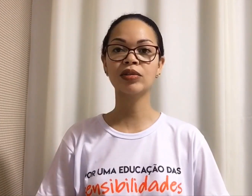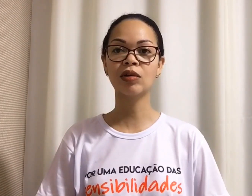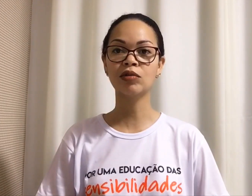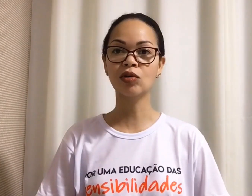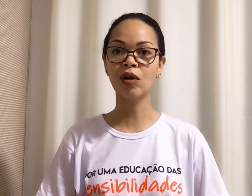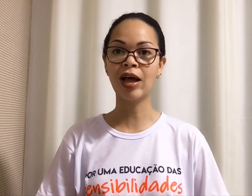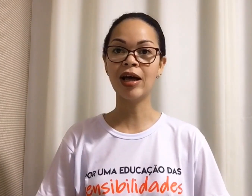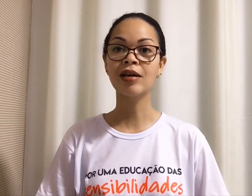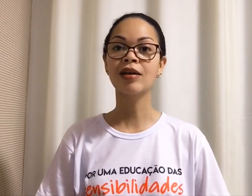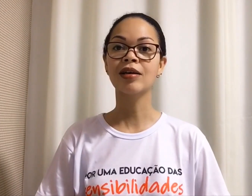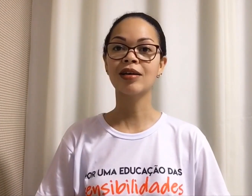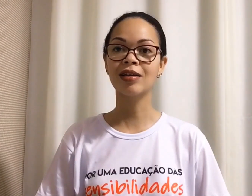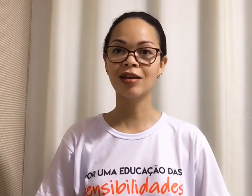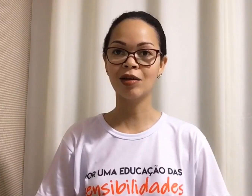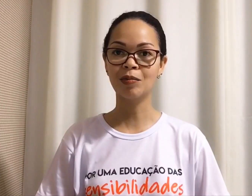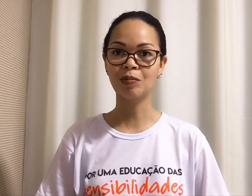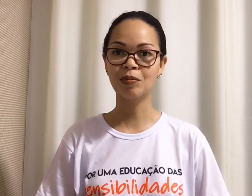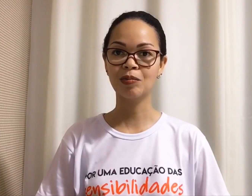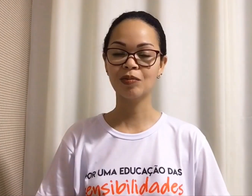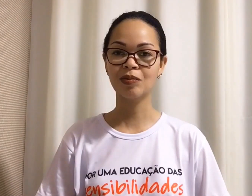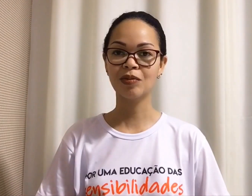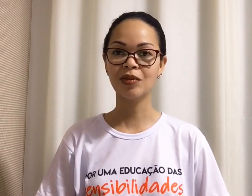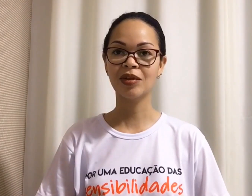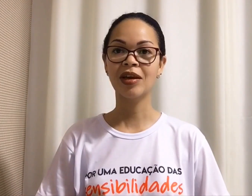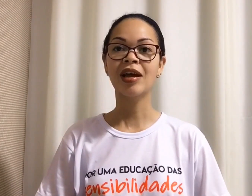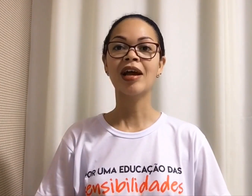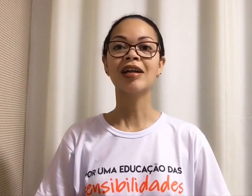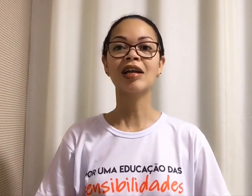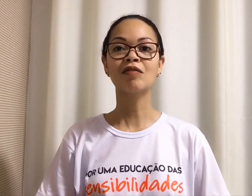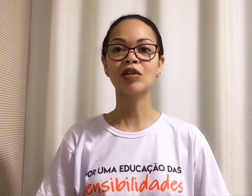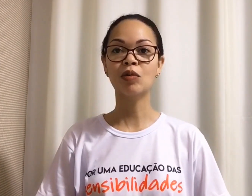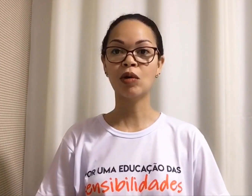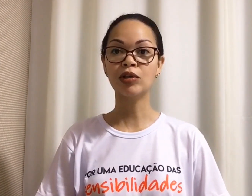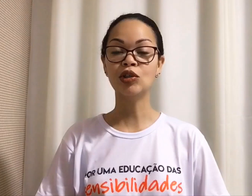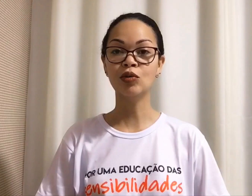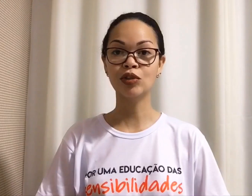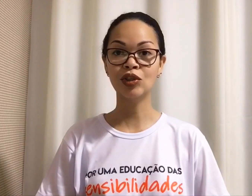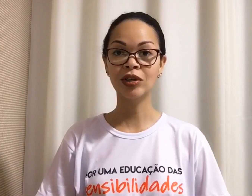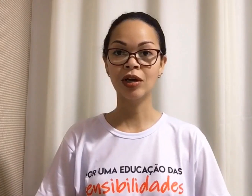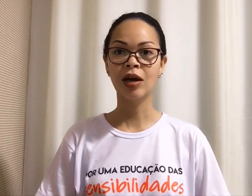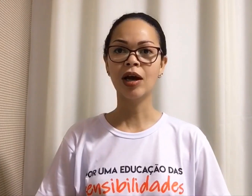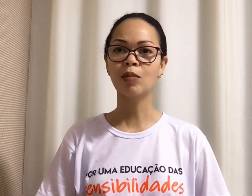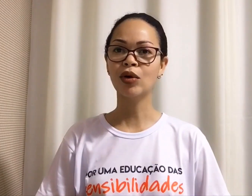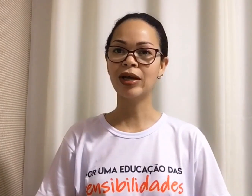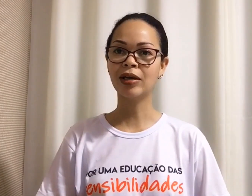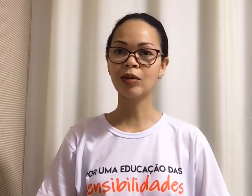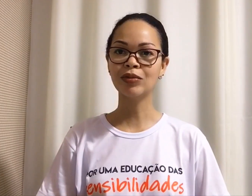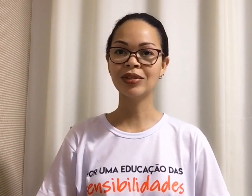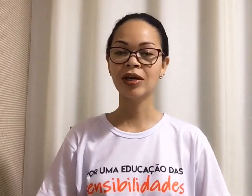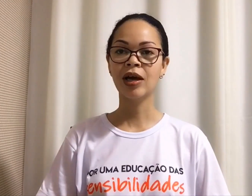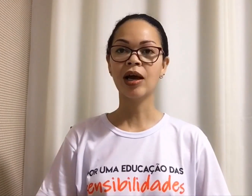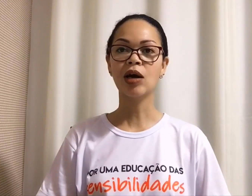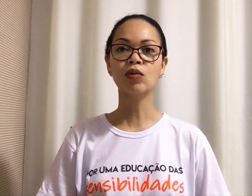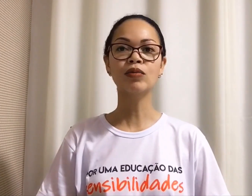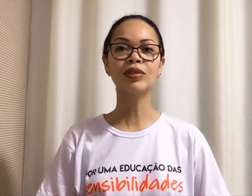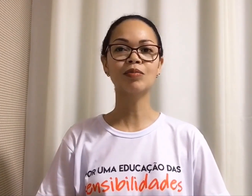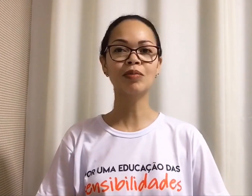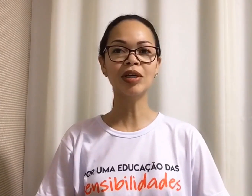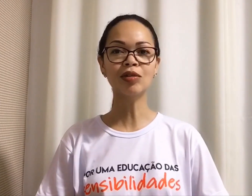Inclusão Escolar, CRIE. Na videoaula de hoje, abordaremos alguns